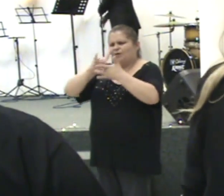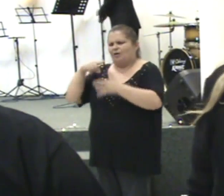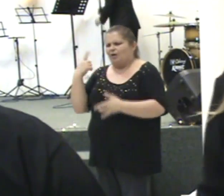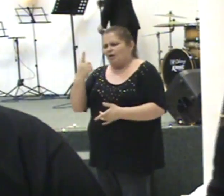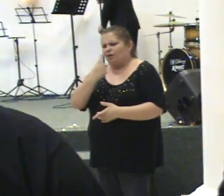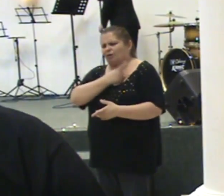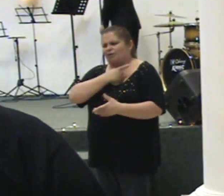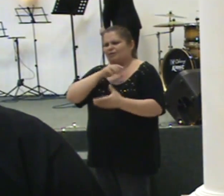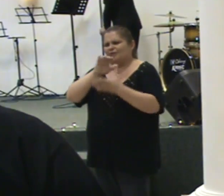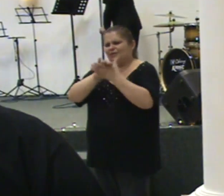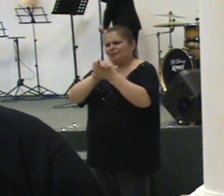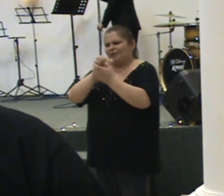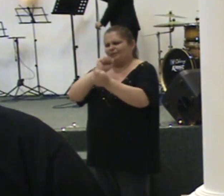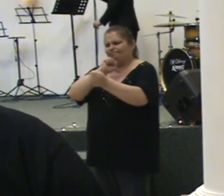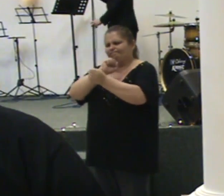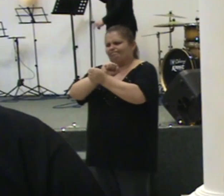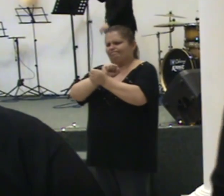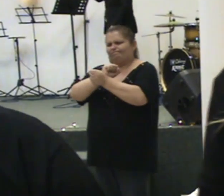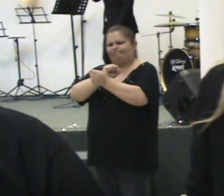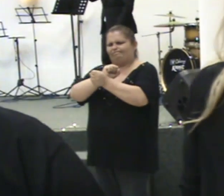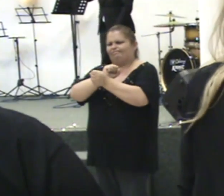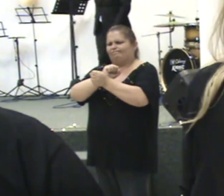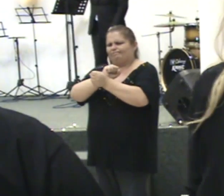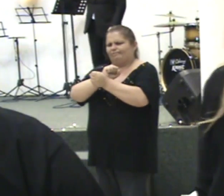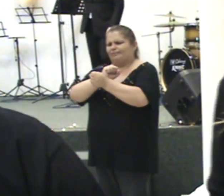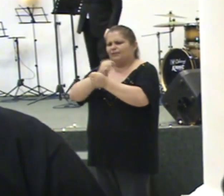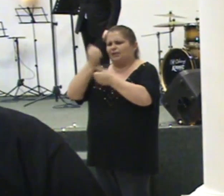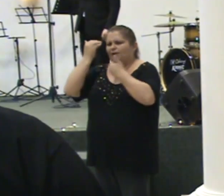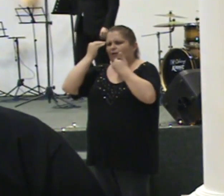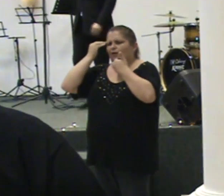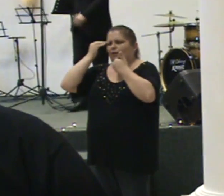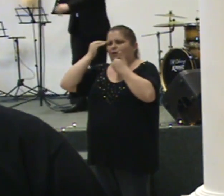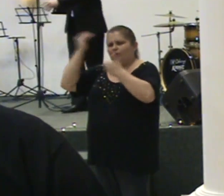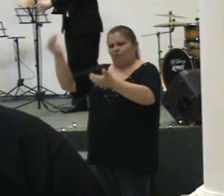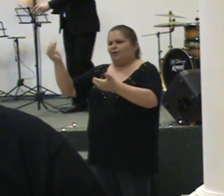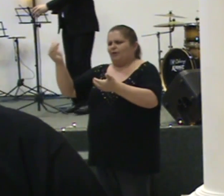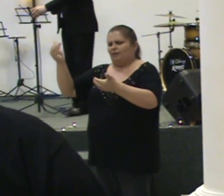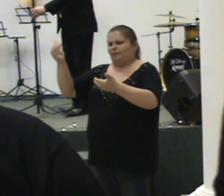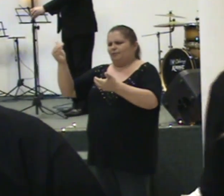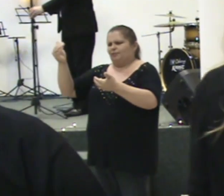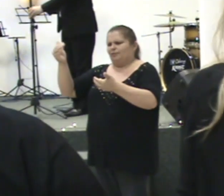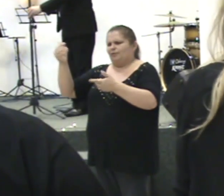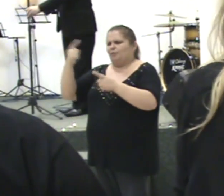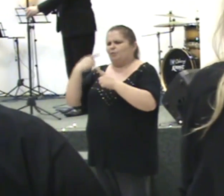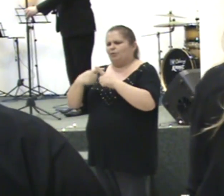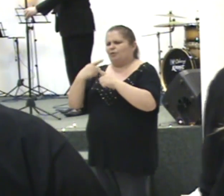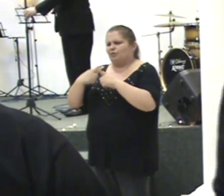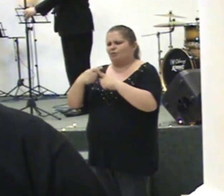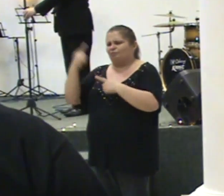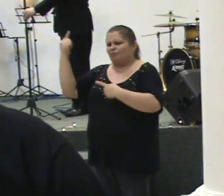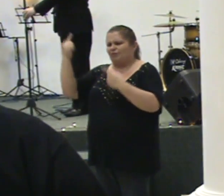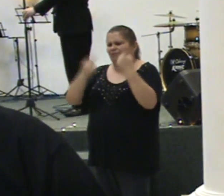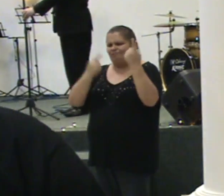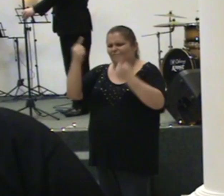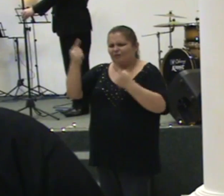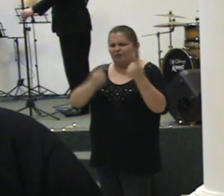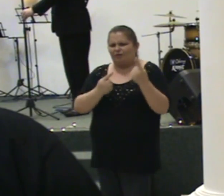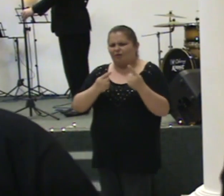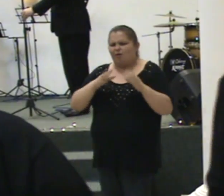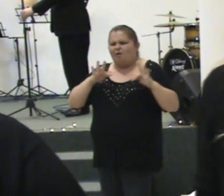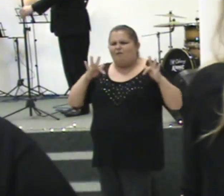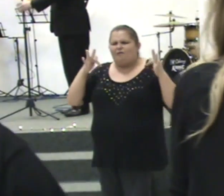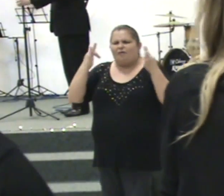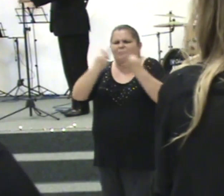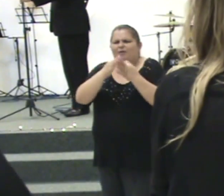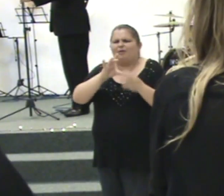esperança. Oh, Pai, obrigado. Obrigado, Senhor Deus, porque o Senhor nos permitiu estar todos aqui reunidos. Quantas